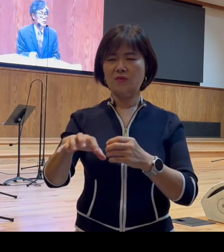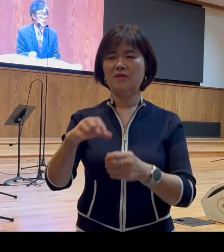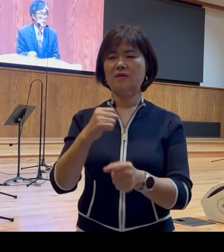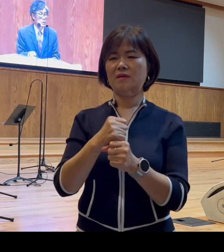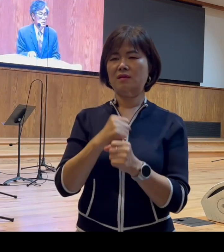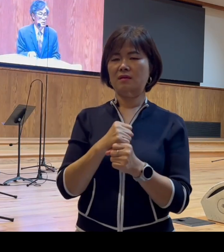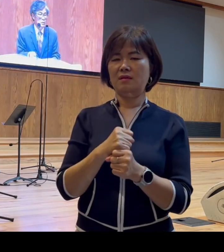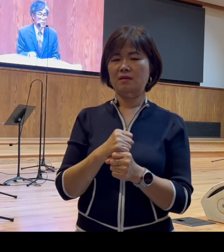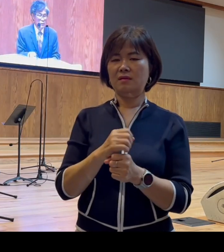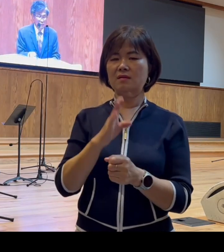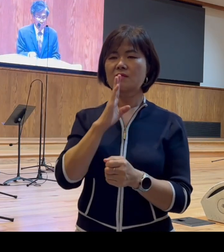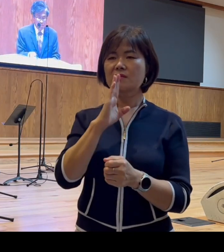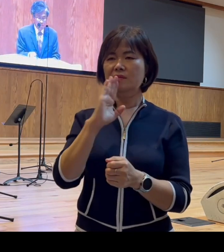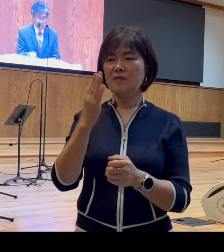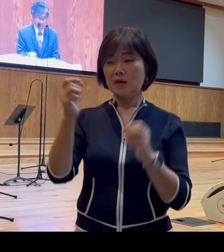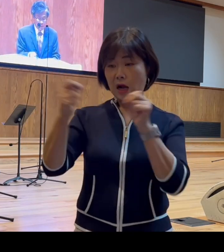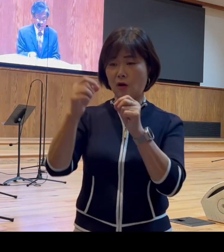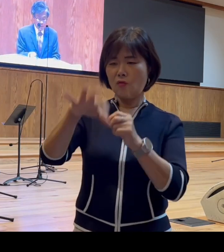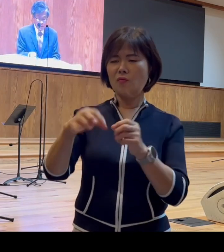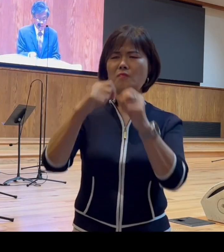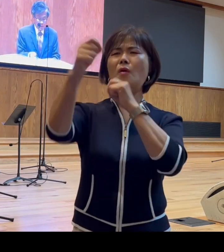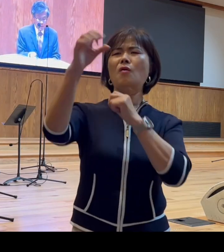거예요.